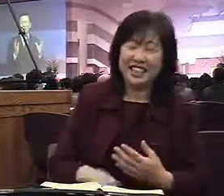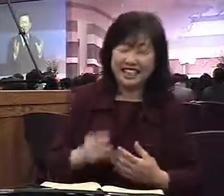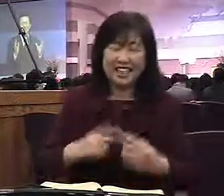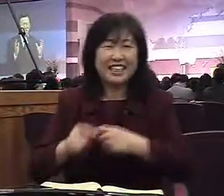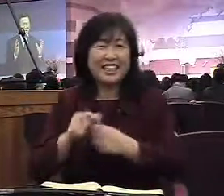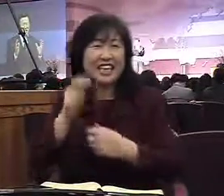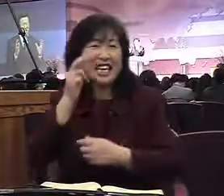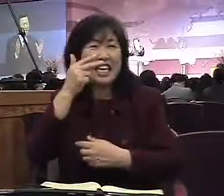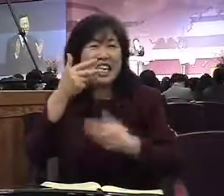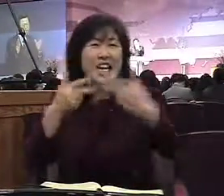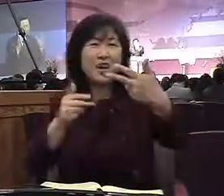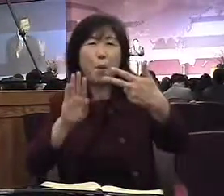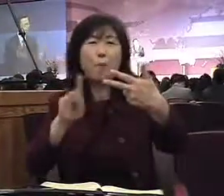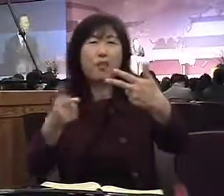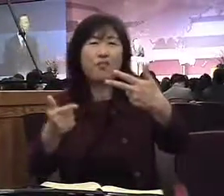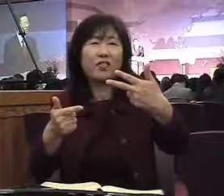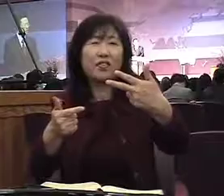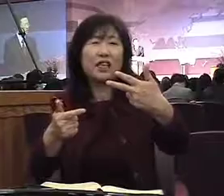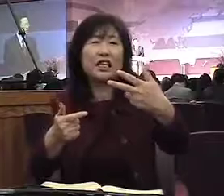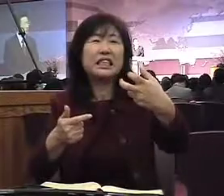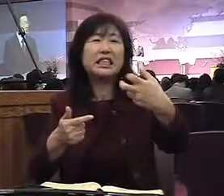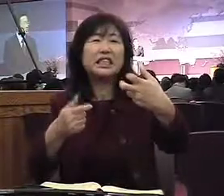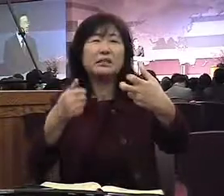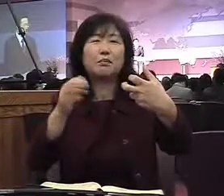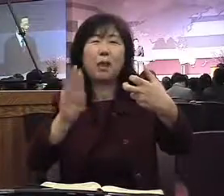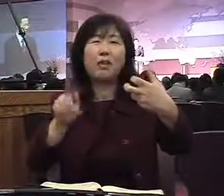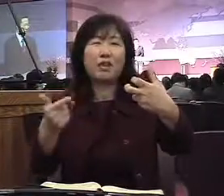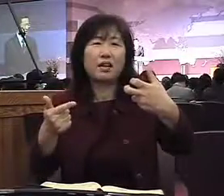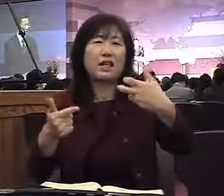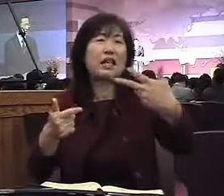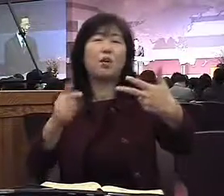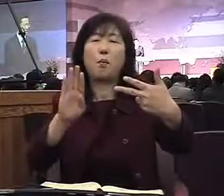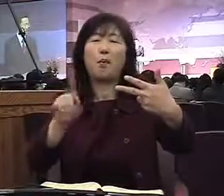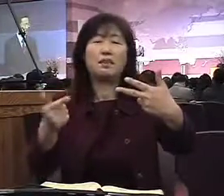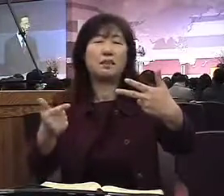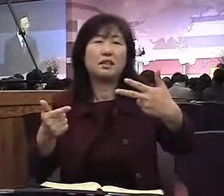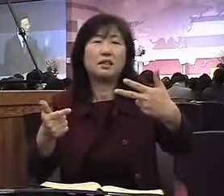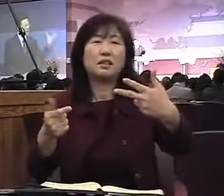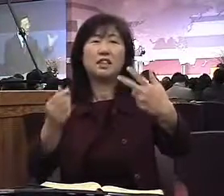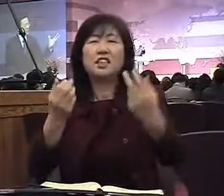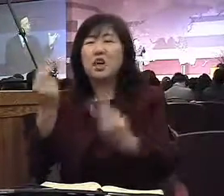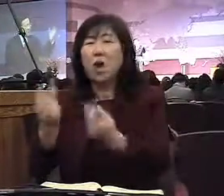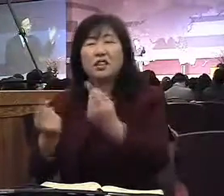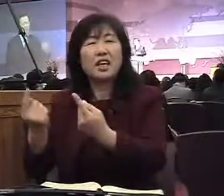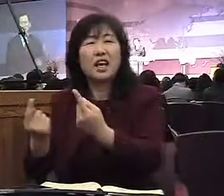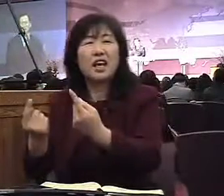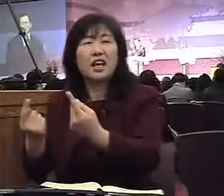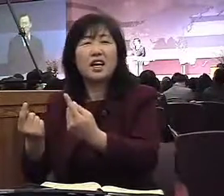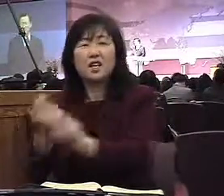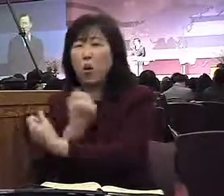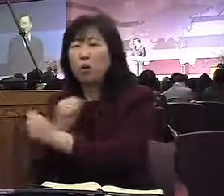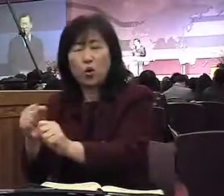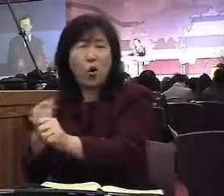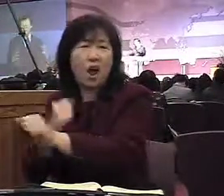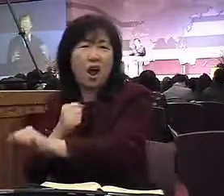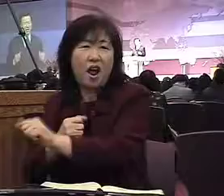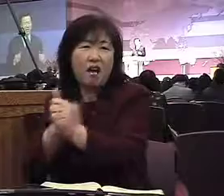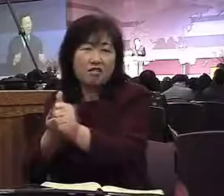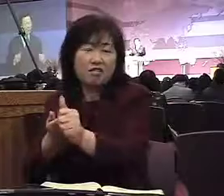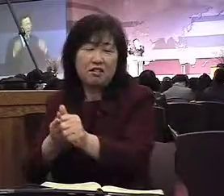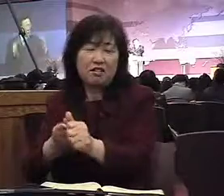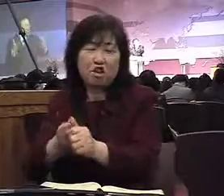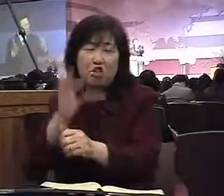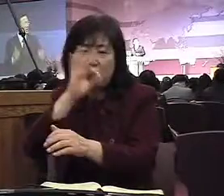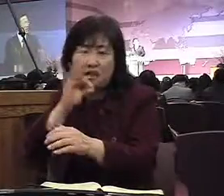70번에 7번씩 이웃을 형제를 용서하라고 했습니다. 그 사람 입장에서 얼마나 힘들겠습니까? 돼지